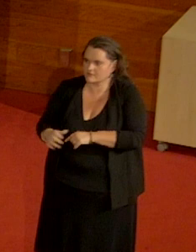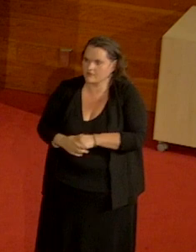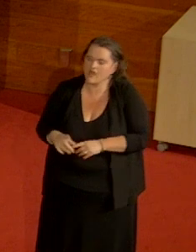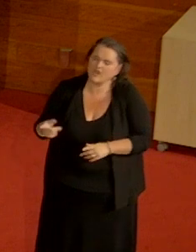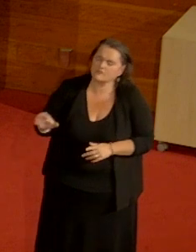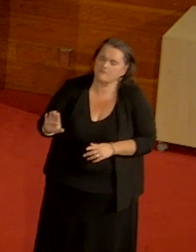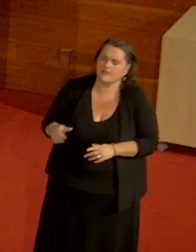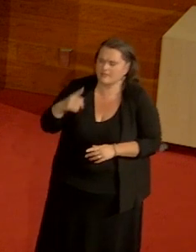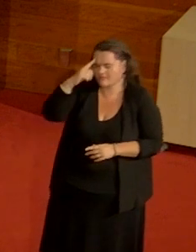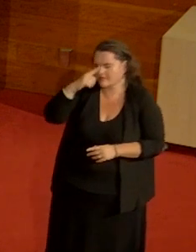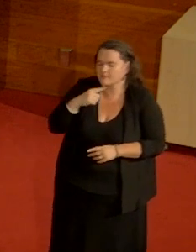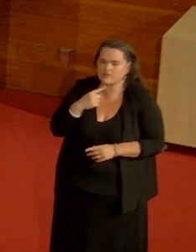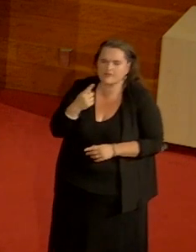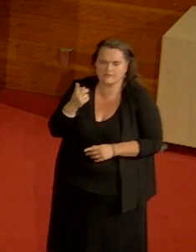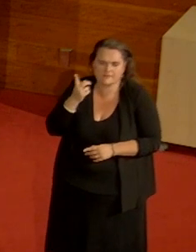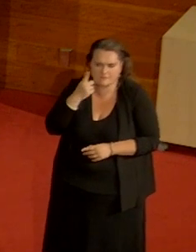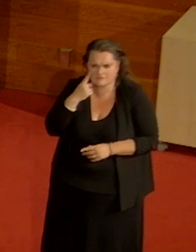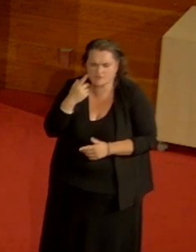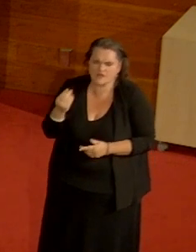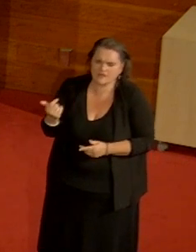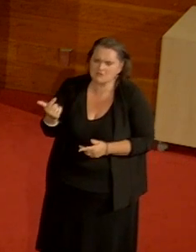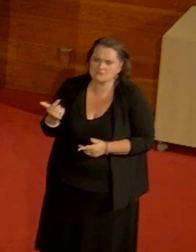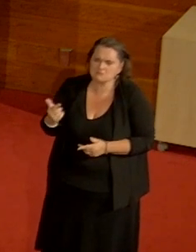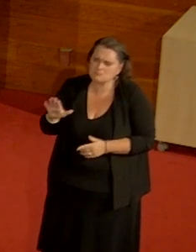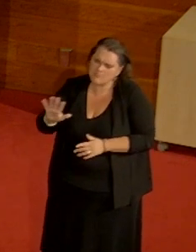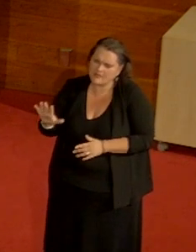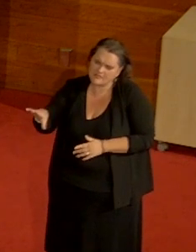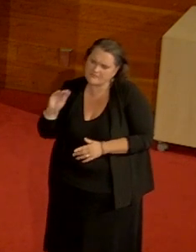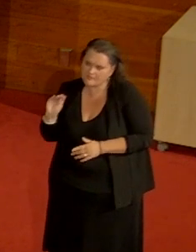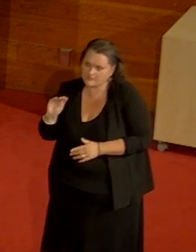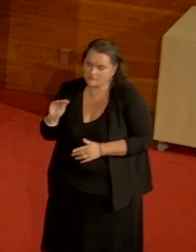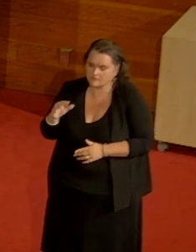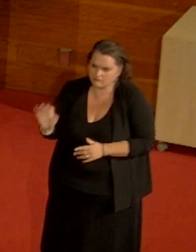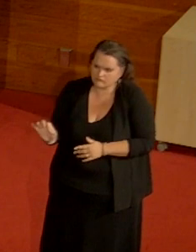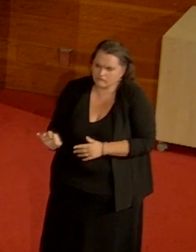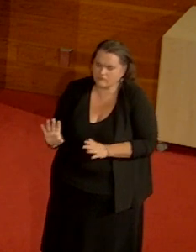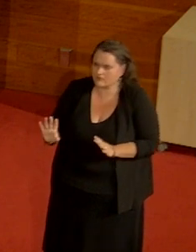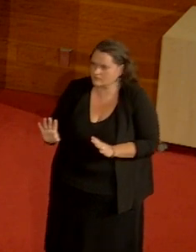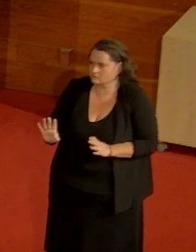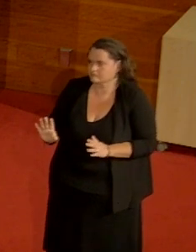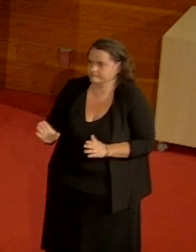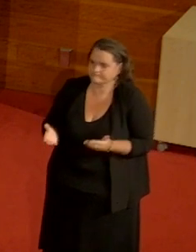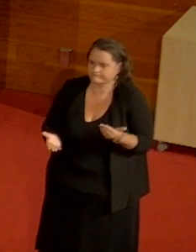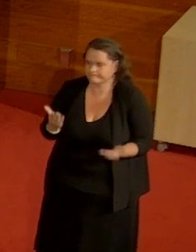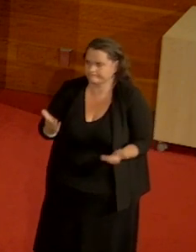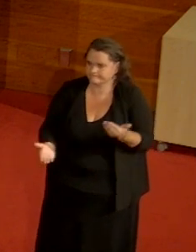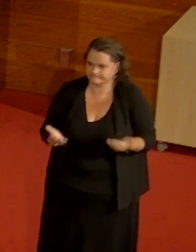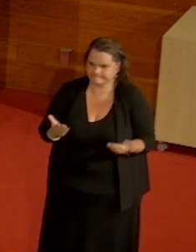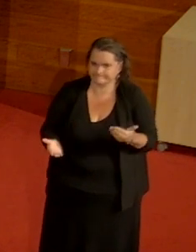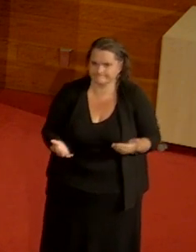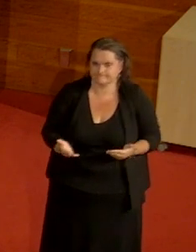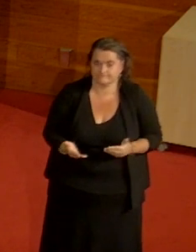esto parece verdad porque suena como muy convincente no que que que realmente es relativamente fácil